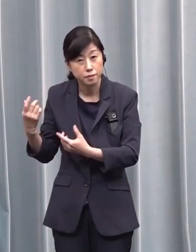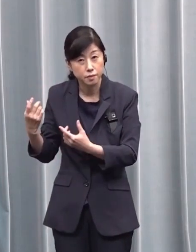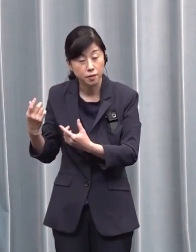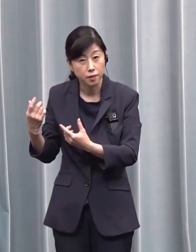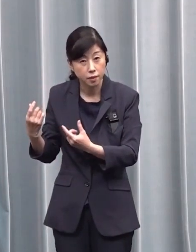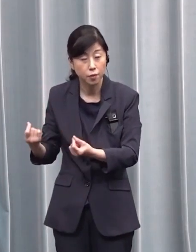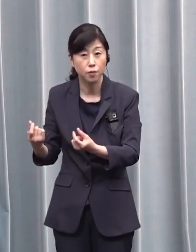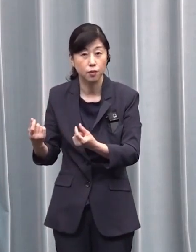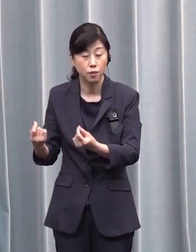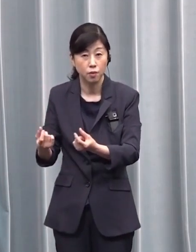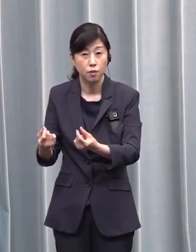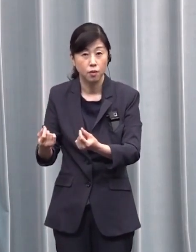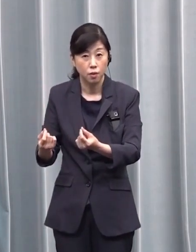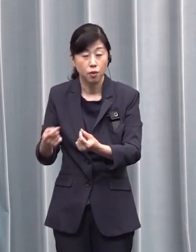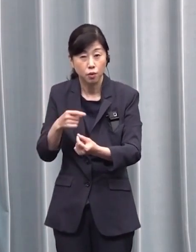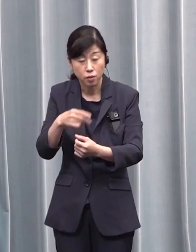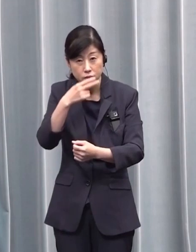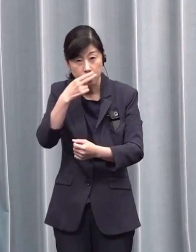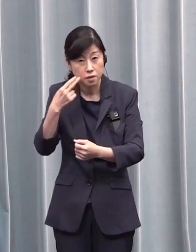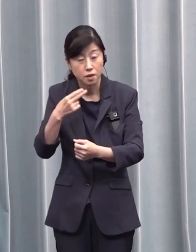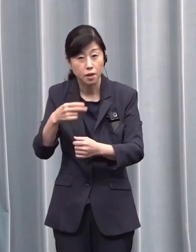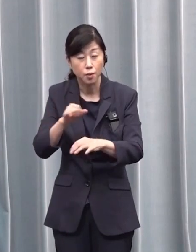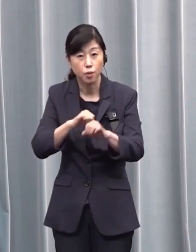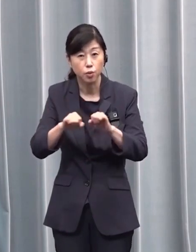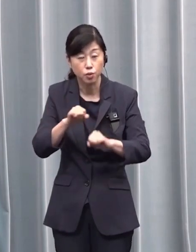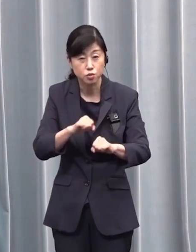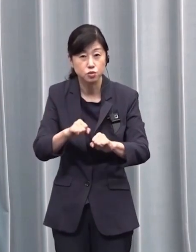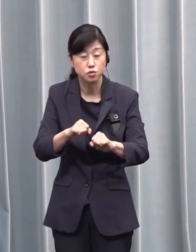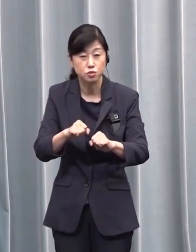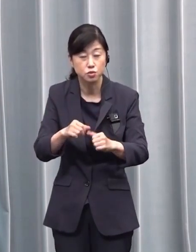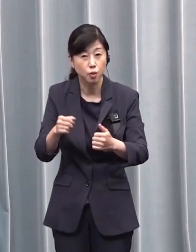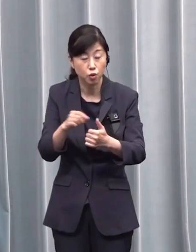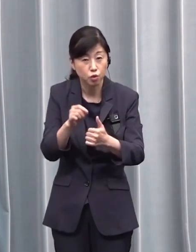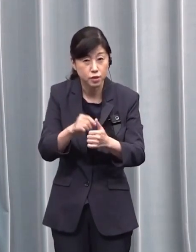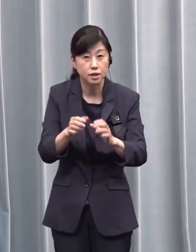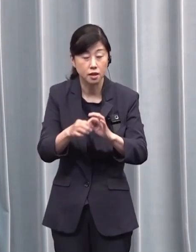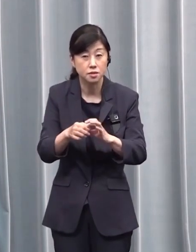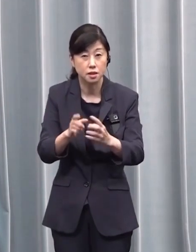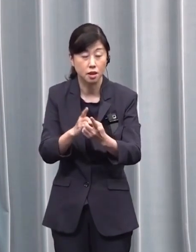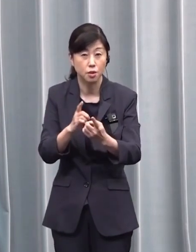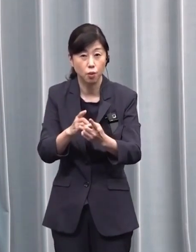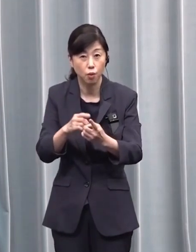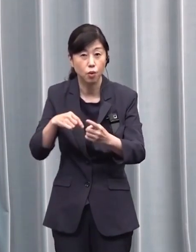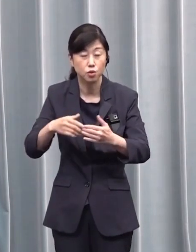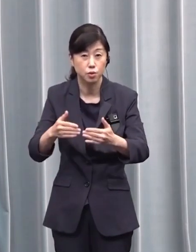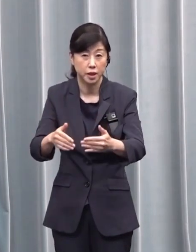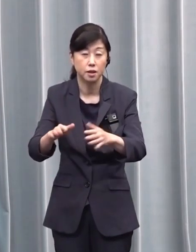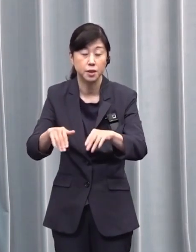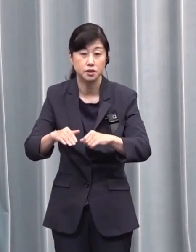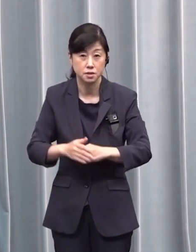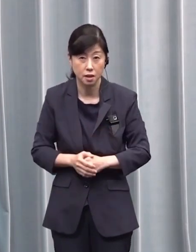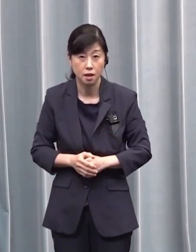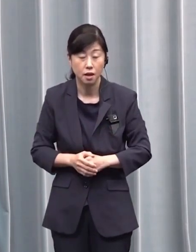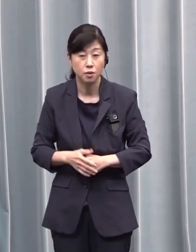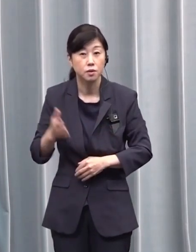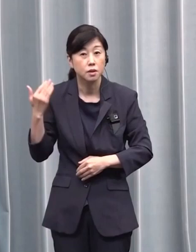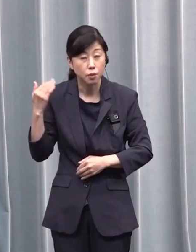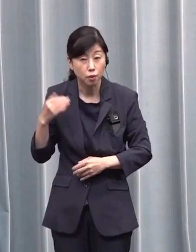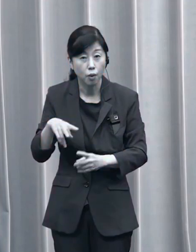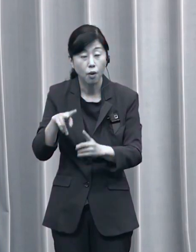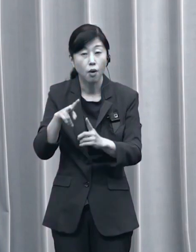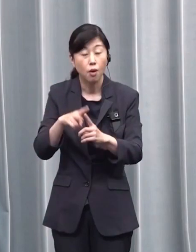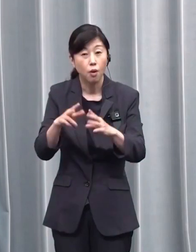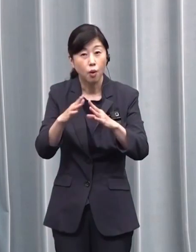性犯罪、性暴力に対する取り組みを進めてきたところであり、また先般、小倉大臣の下で関係府